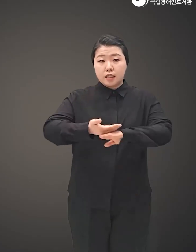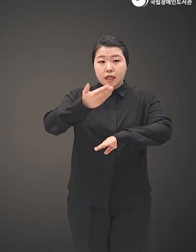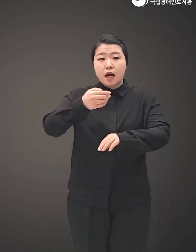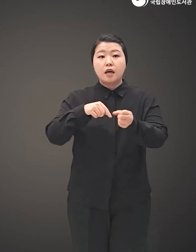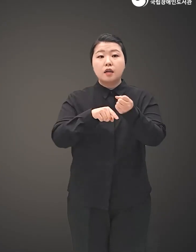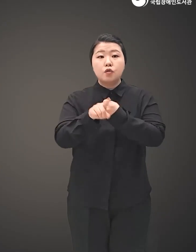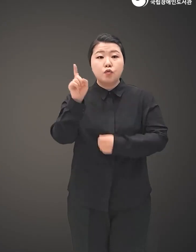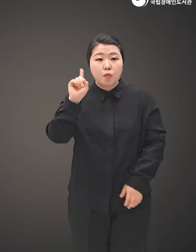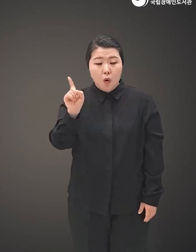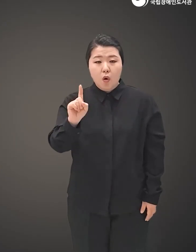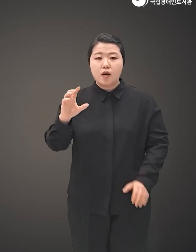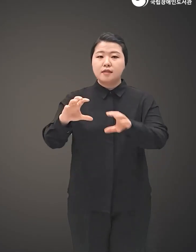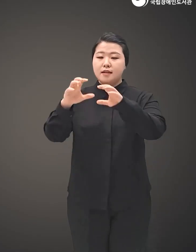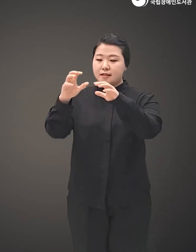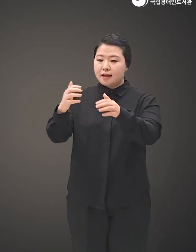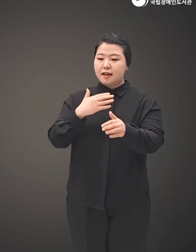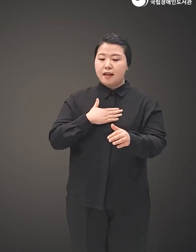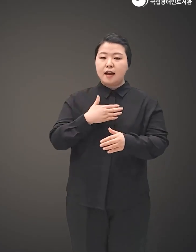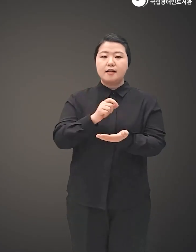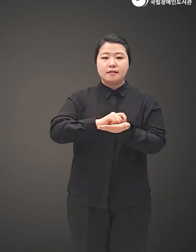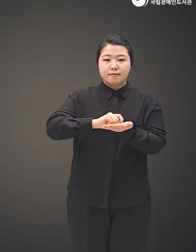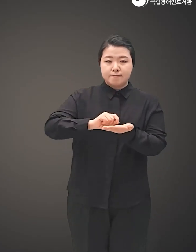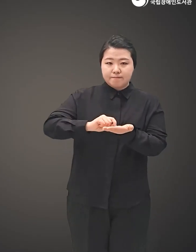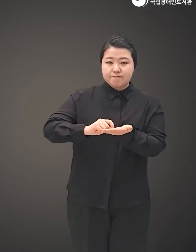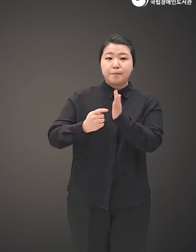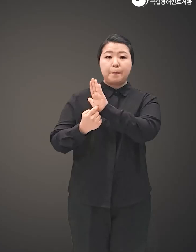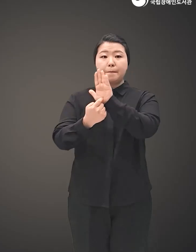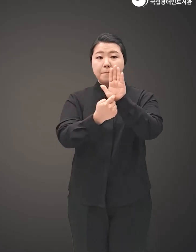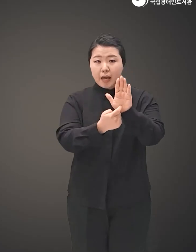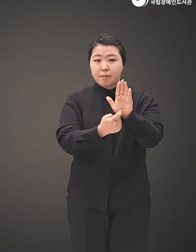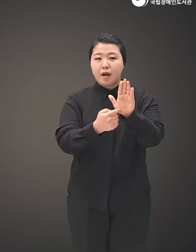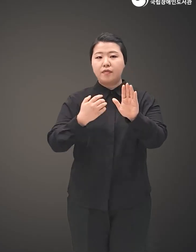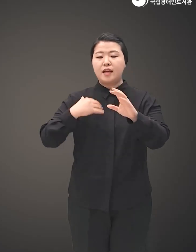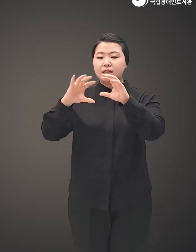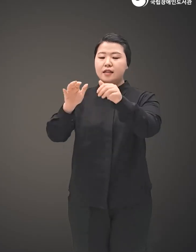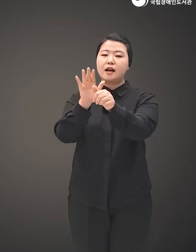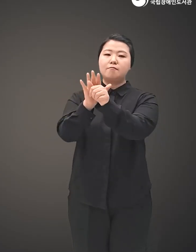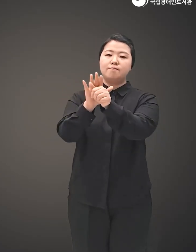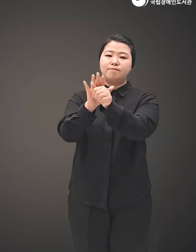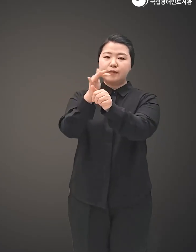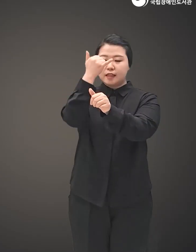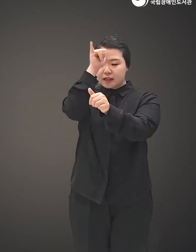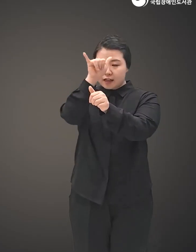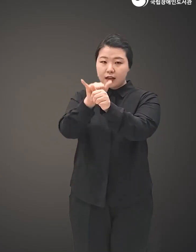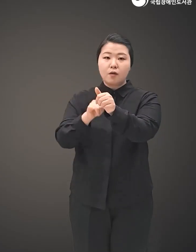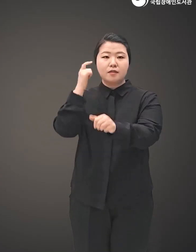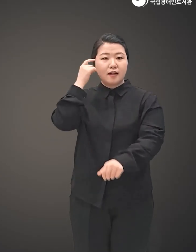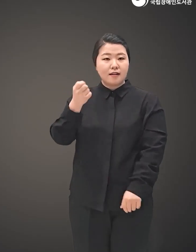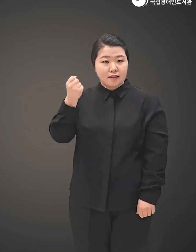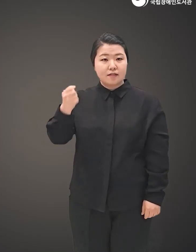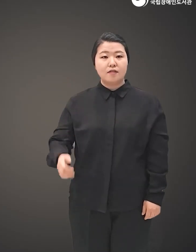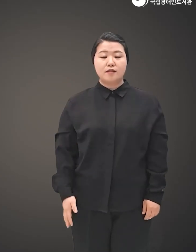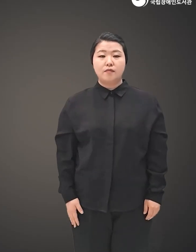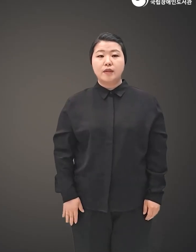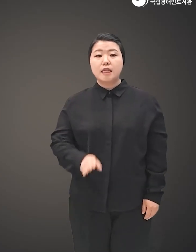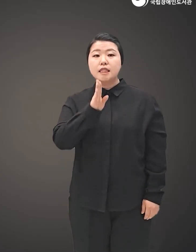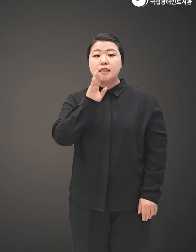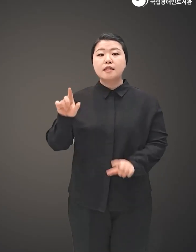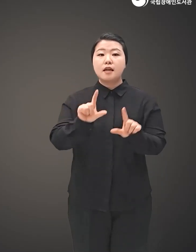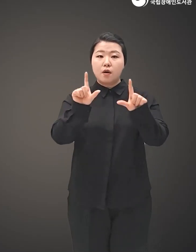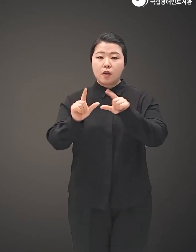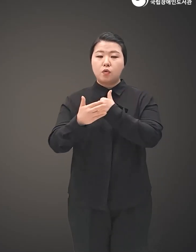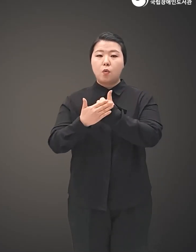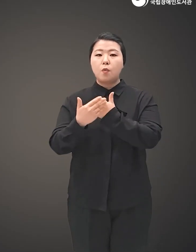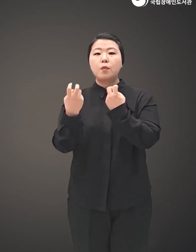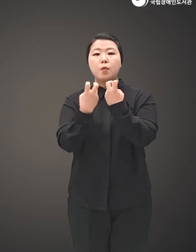있는 책을 세상에 내놓으면 그것이 세상에 자기가 덕을 쌓는 것이라고 그런 생각이죠. 실생활에서